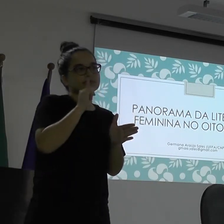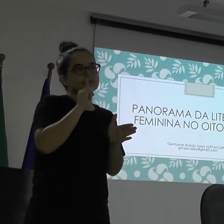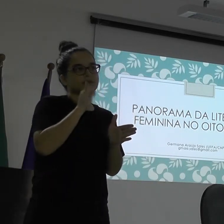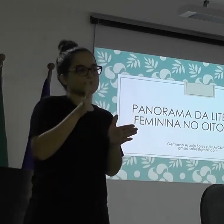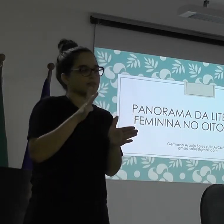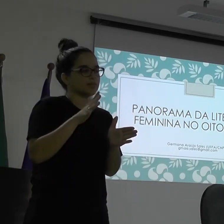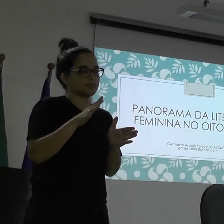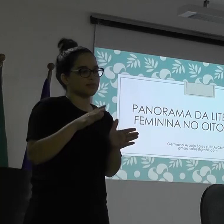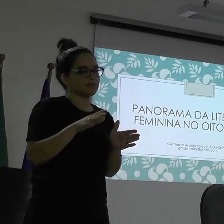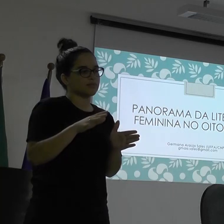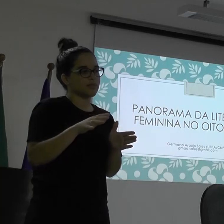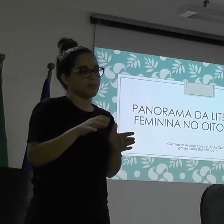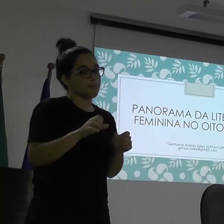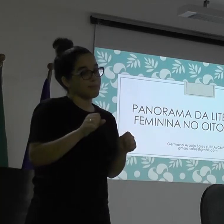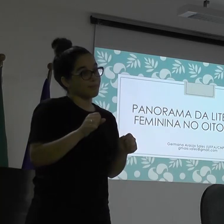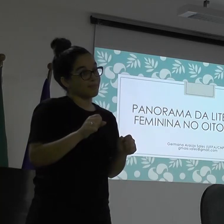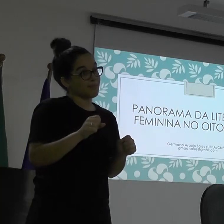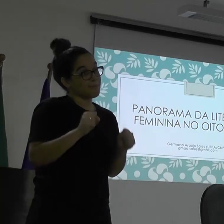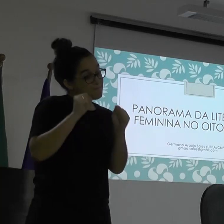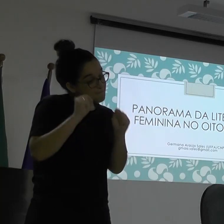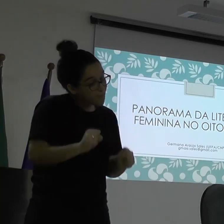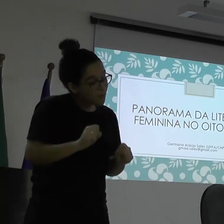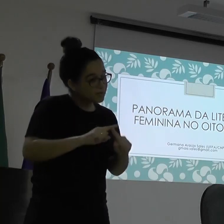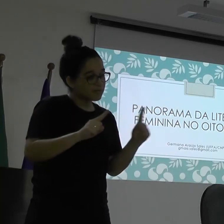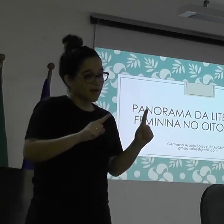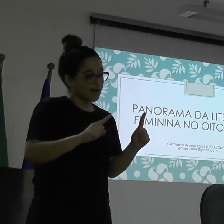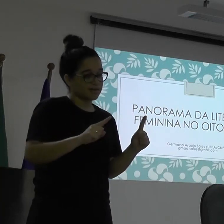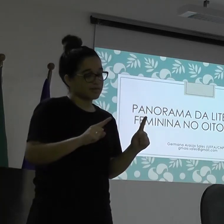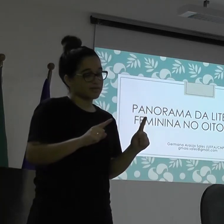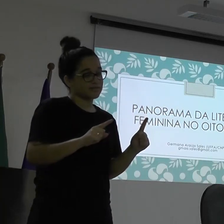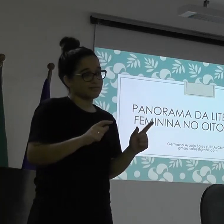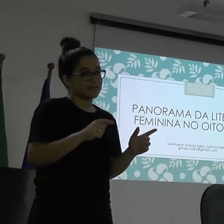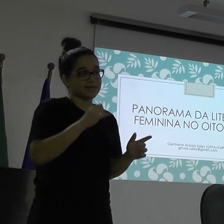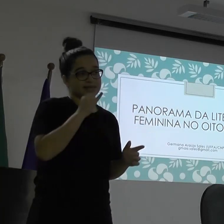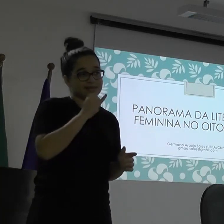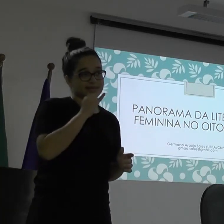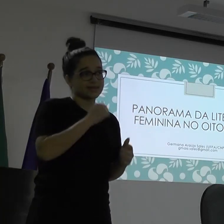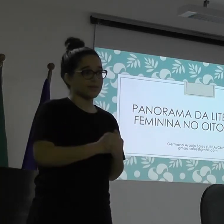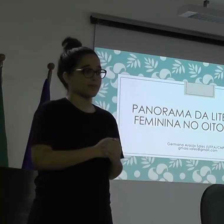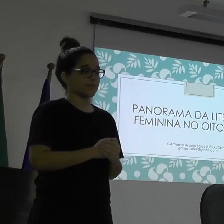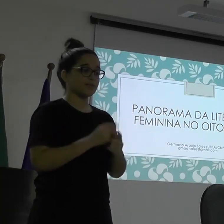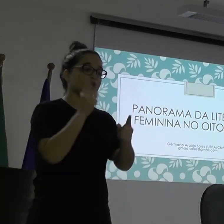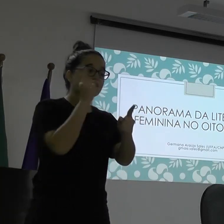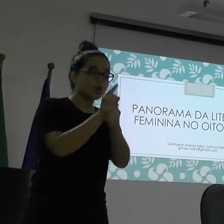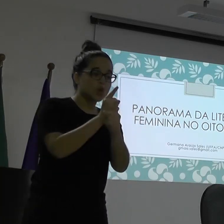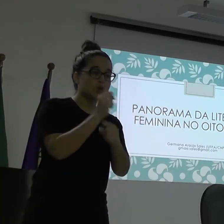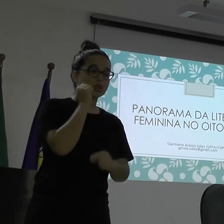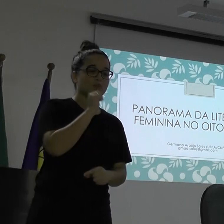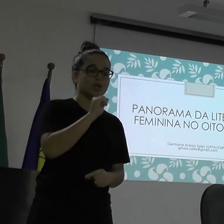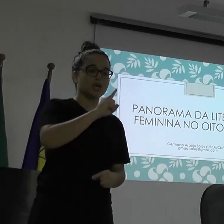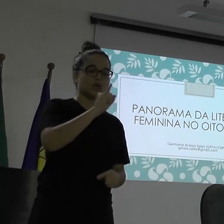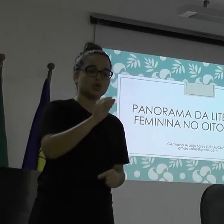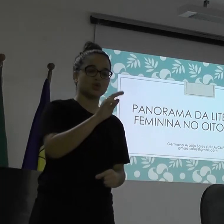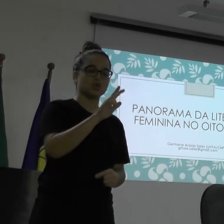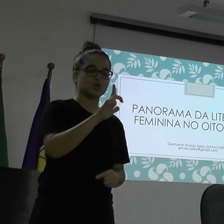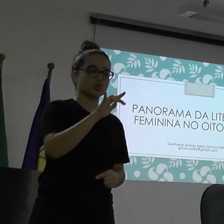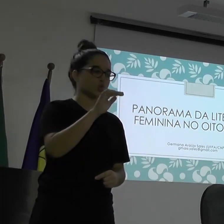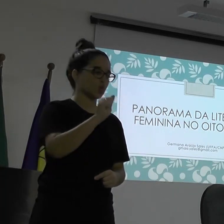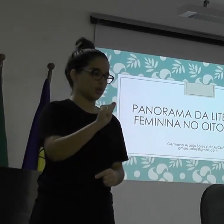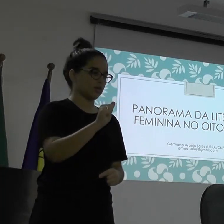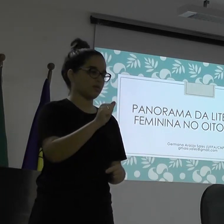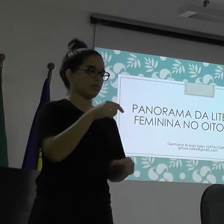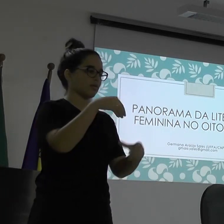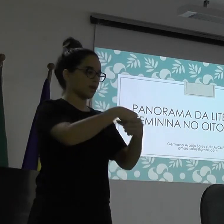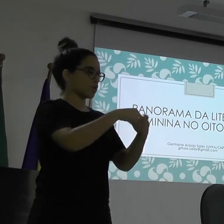não deve, poder pode, né? Você não deve botar a busca lá, aí encontra a Júlia Lopes de Almeida lá perdida no